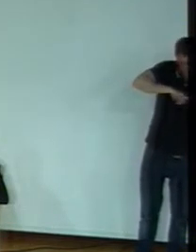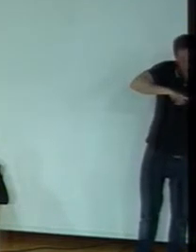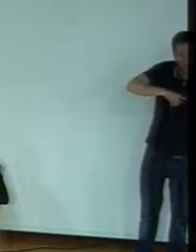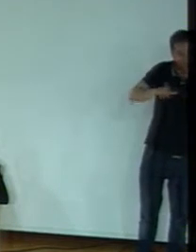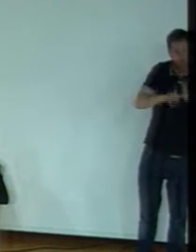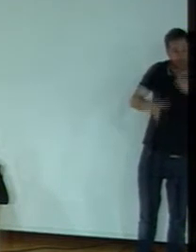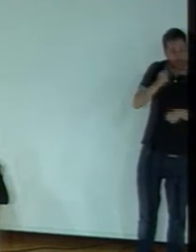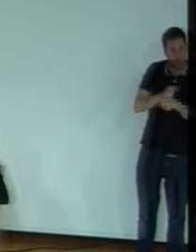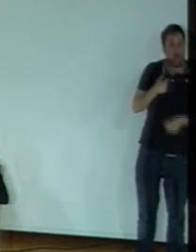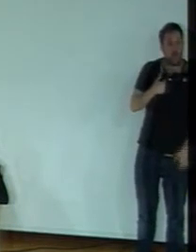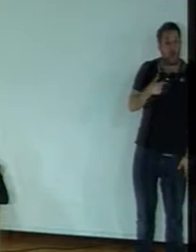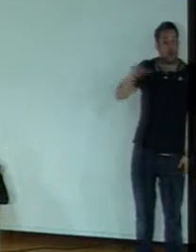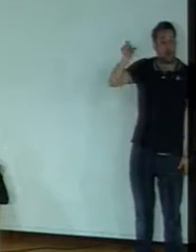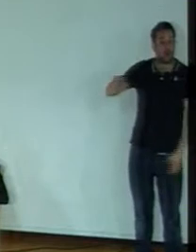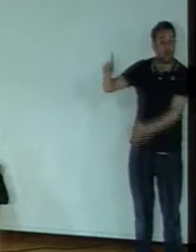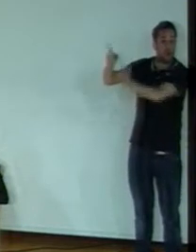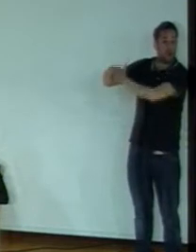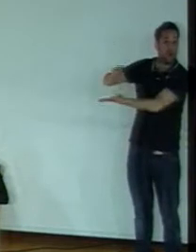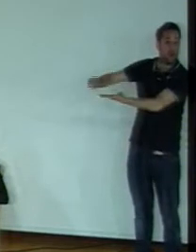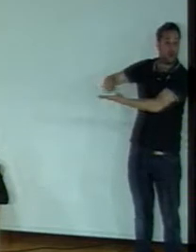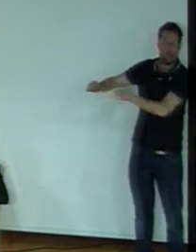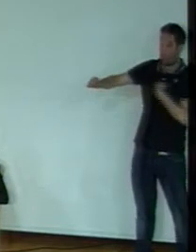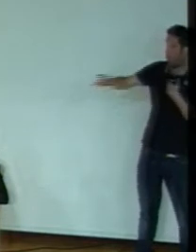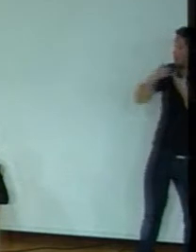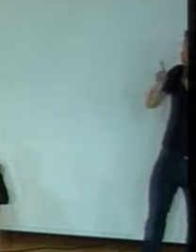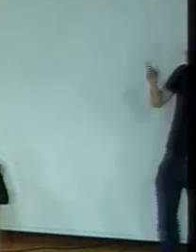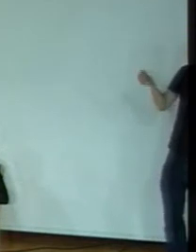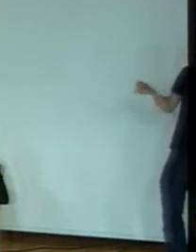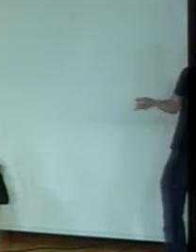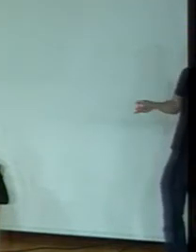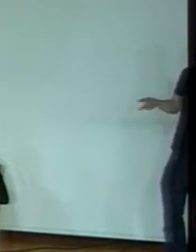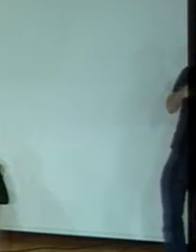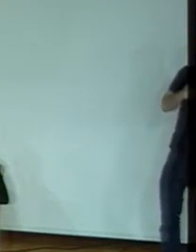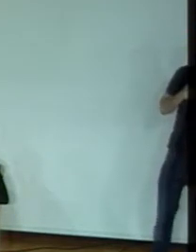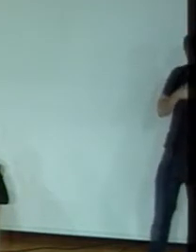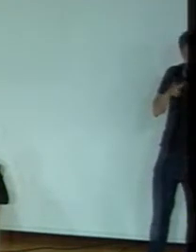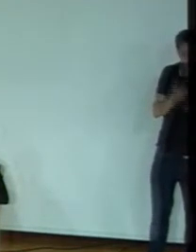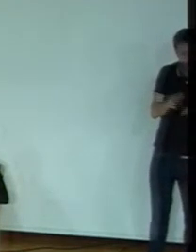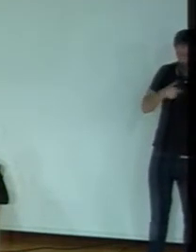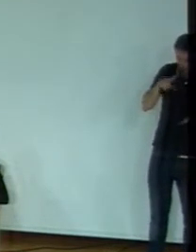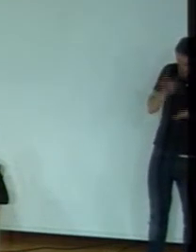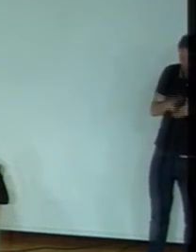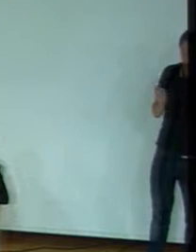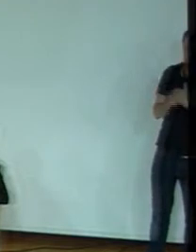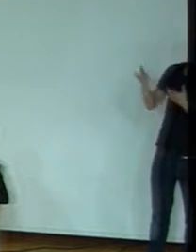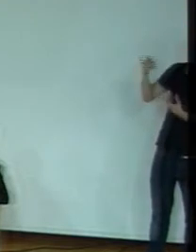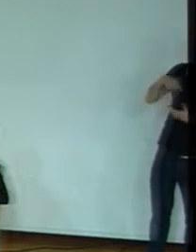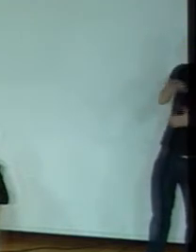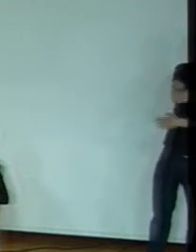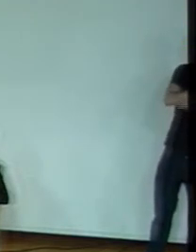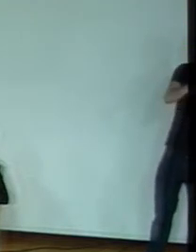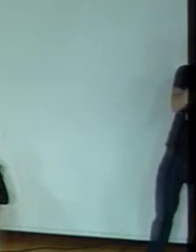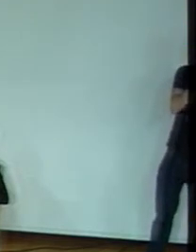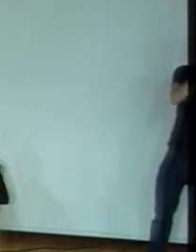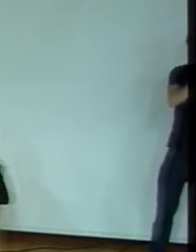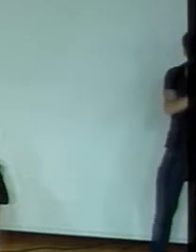législateurs. Moi, si quelqu'un écrit les lois pour moi, je ne suis plus en démocratie. Je dois les écrire moi, les valider moi en référendum. Si je suis